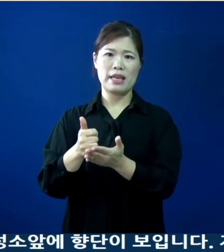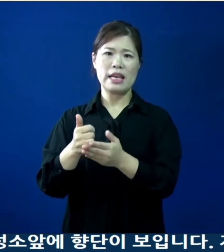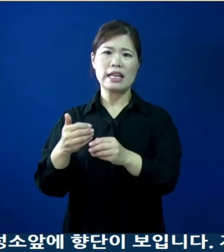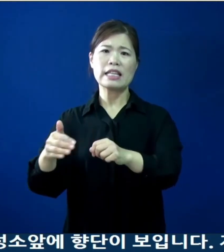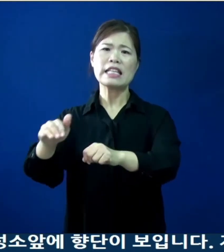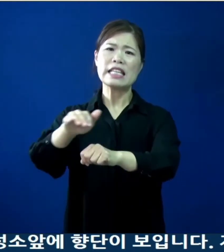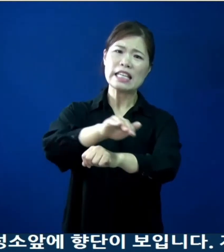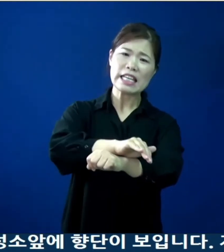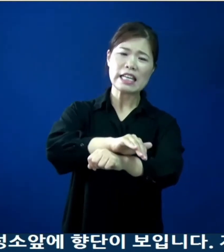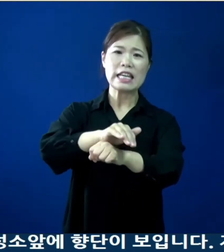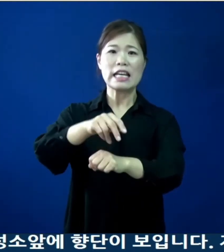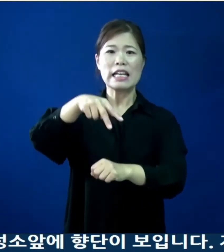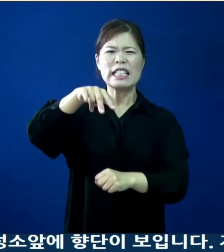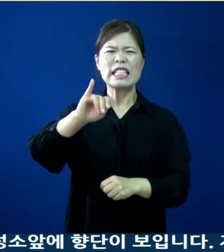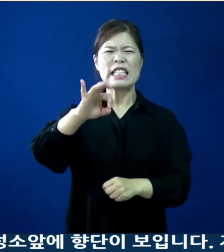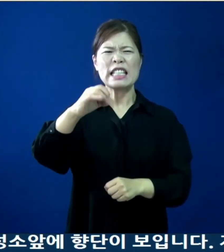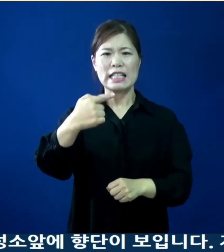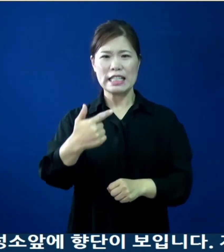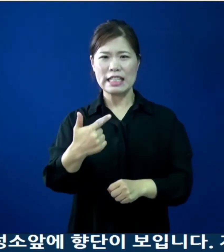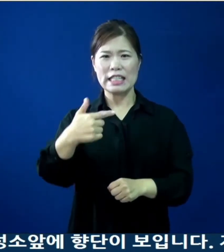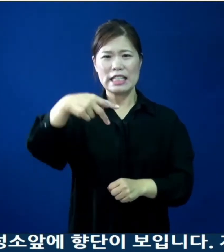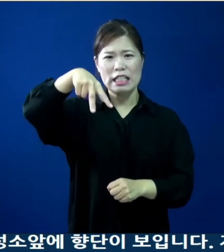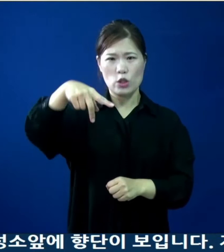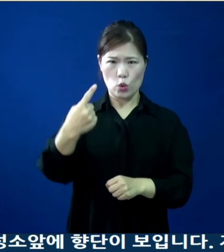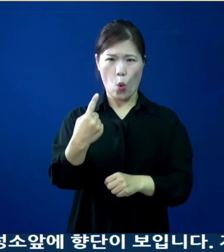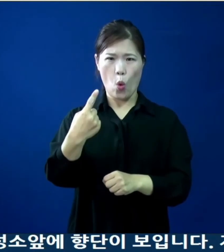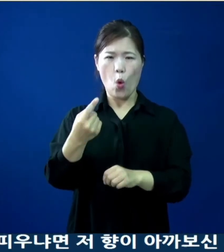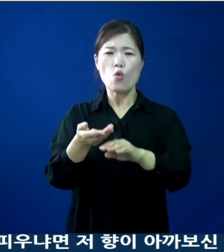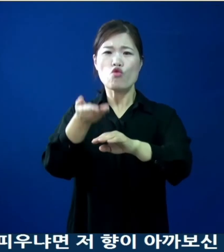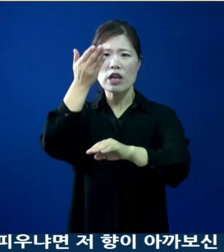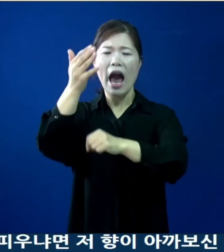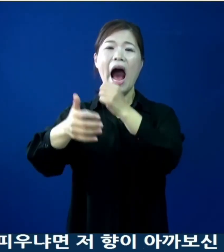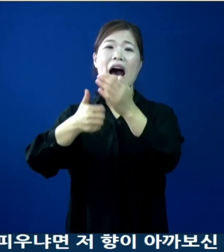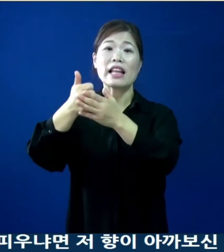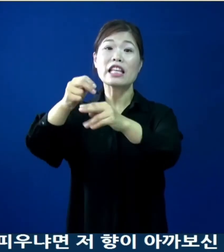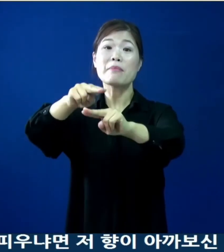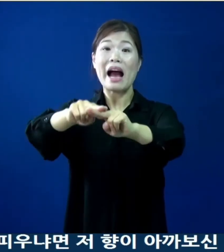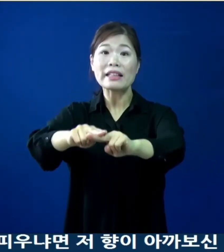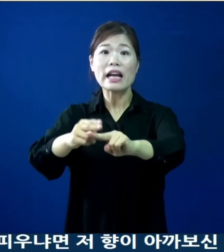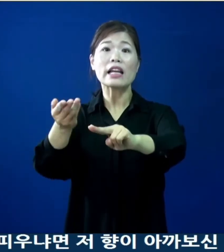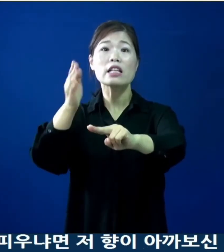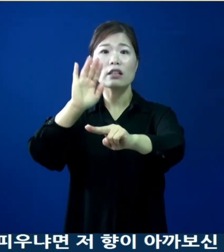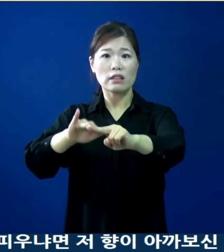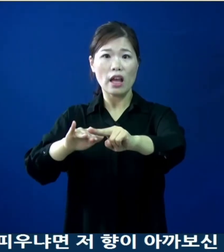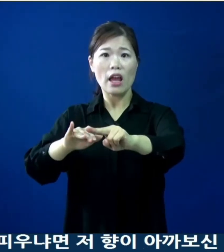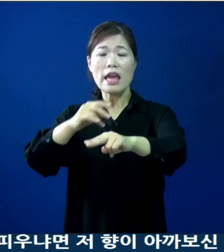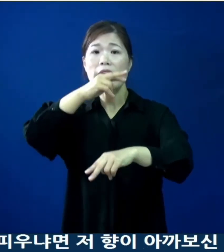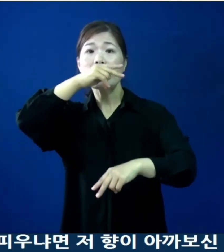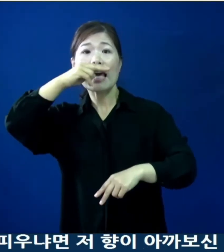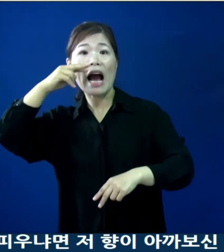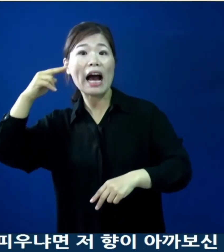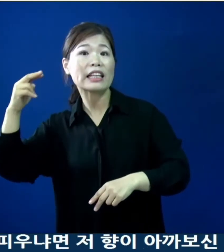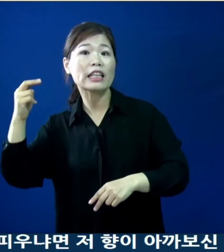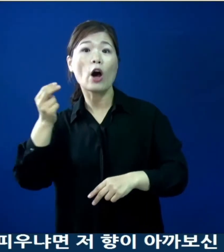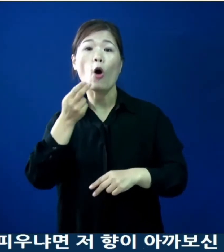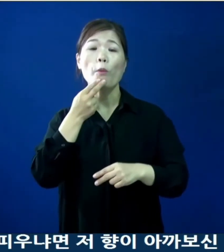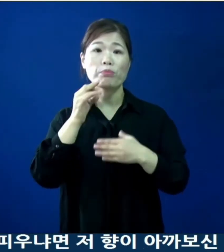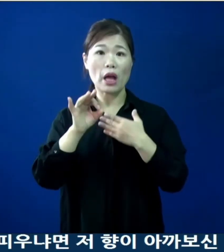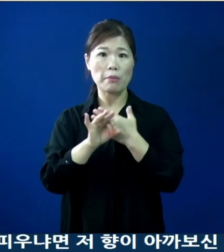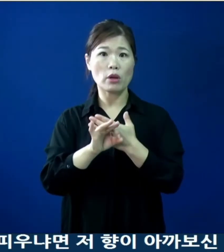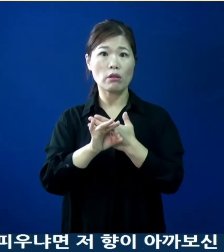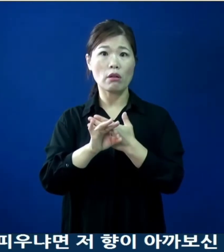위, 시은좌 위에 앉아 계시는데 향이 없다면 바로 죽습니다. 하나님의